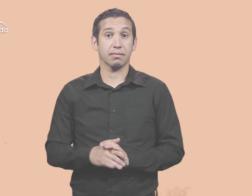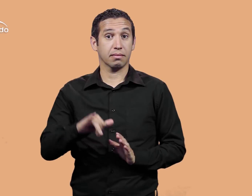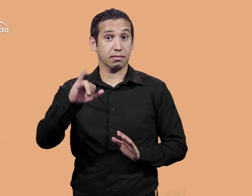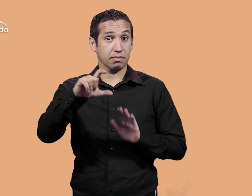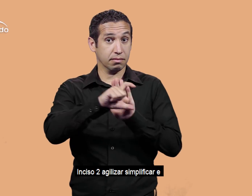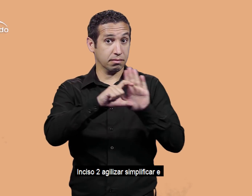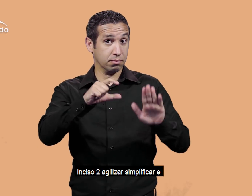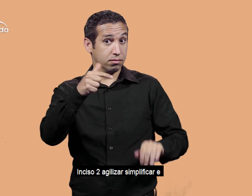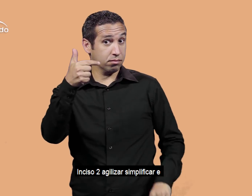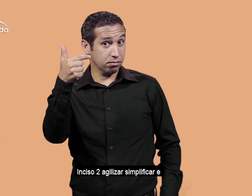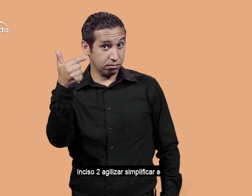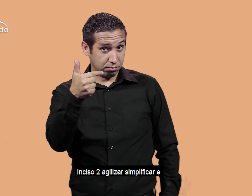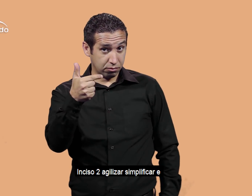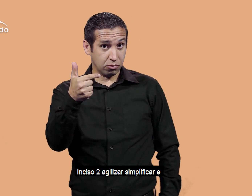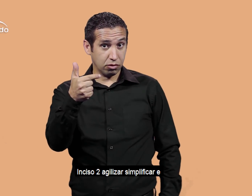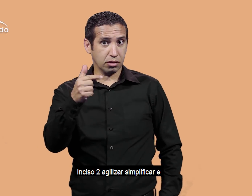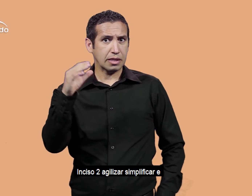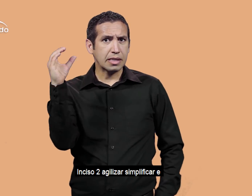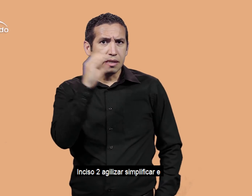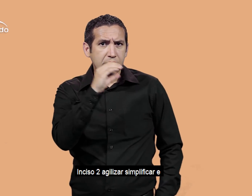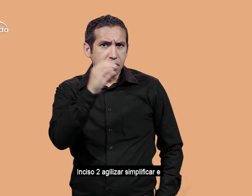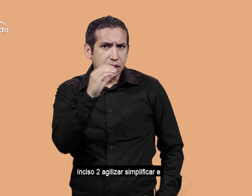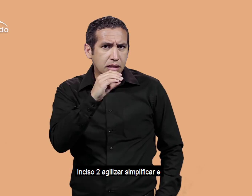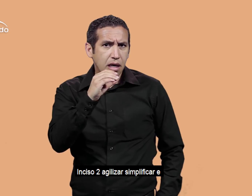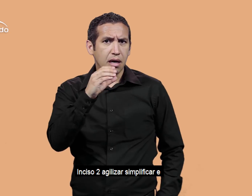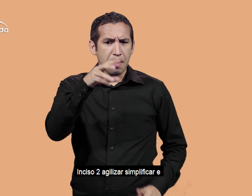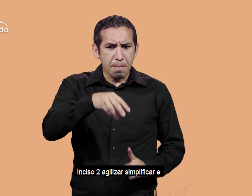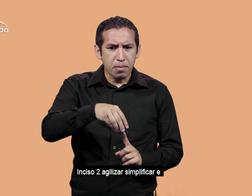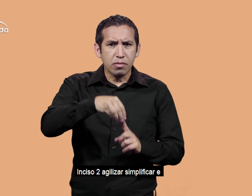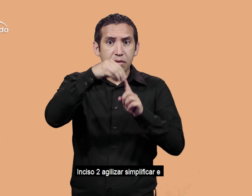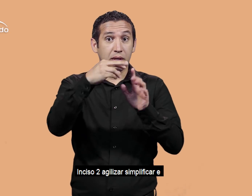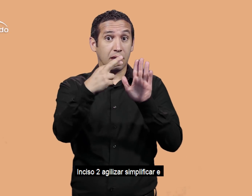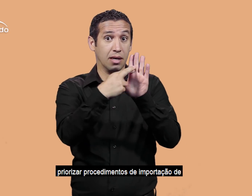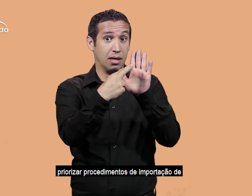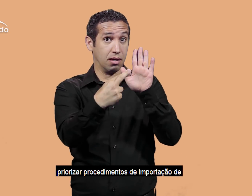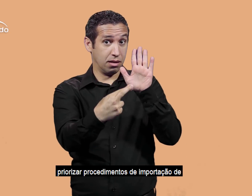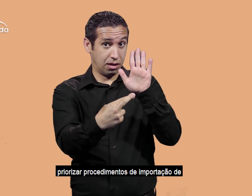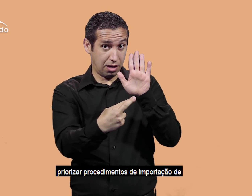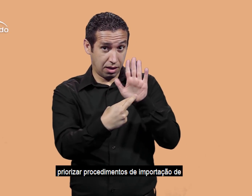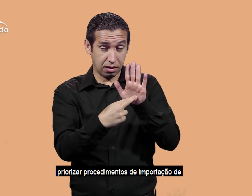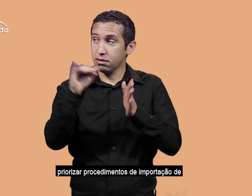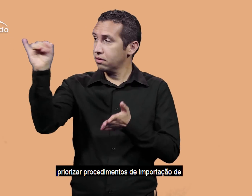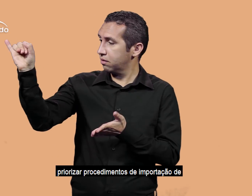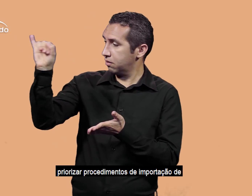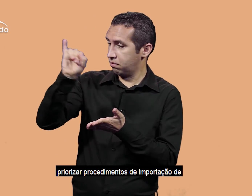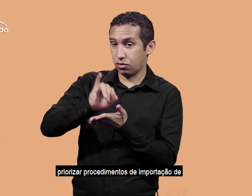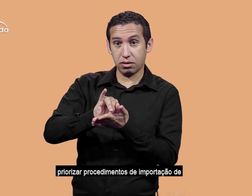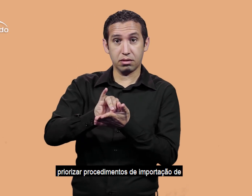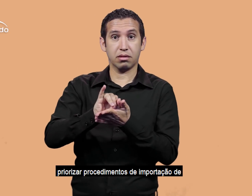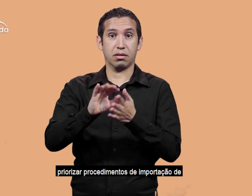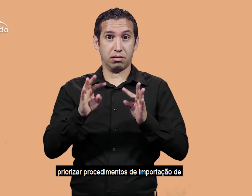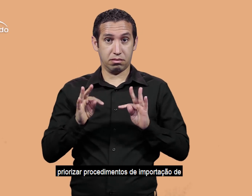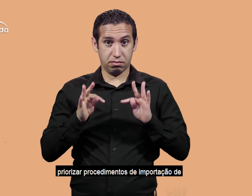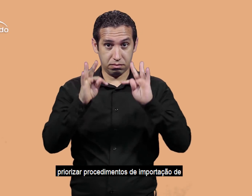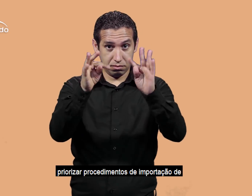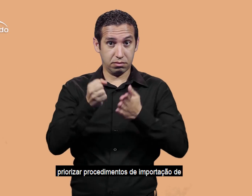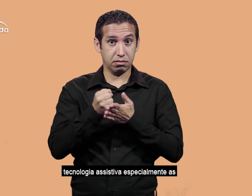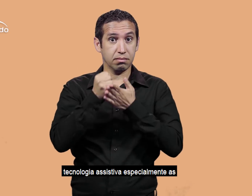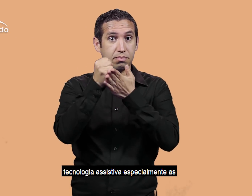o inciso 2 agilizar simplificar e priorizar procedimentos de importação de tecnologia